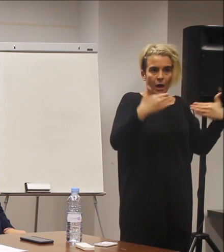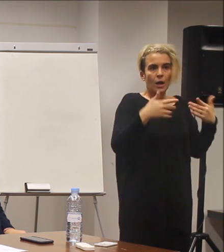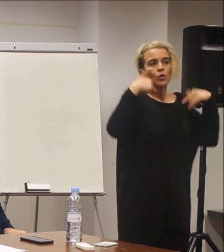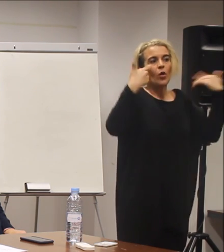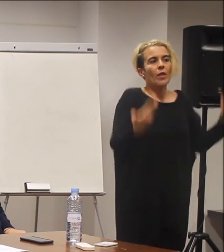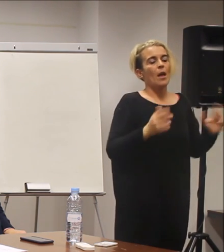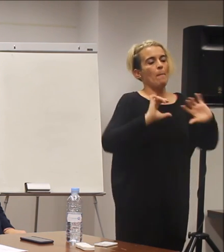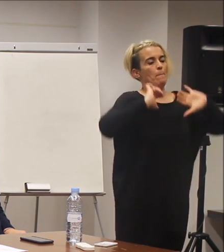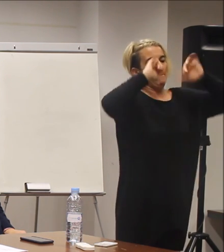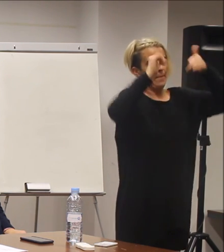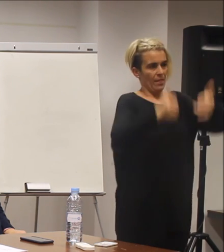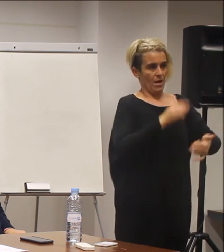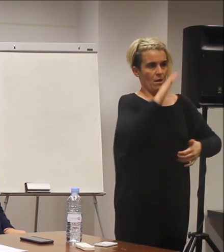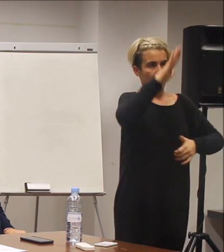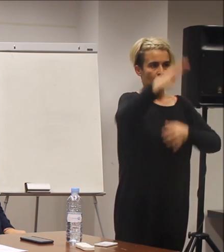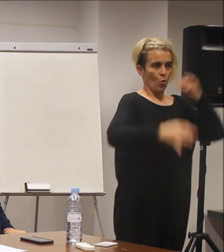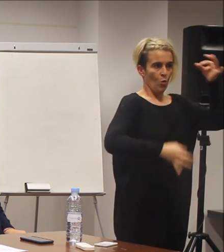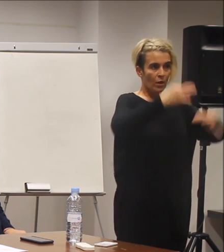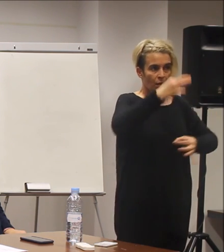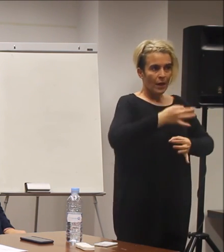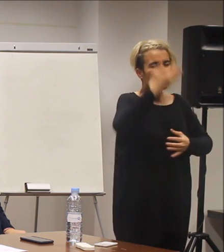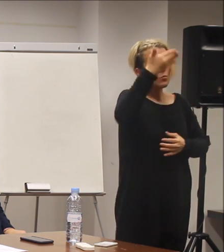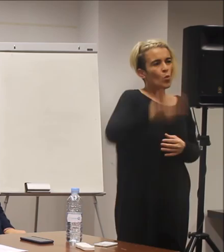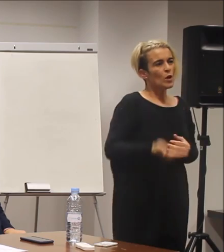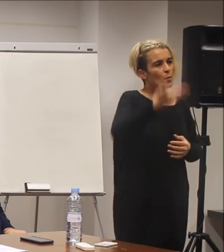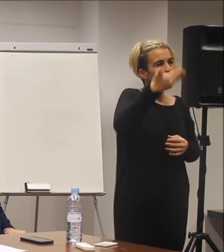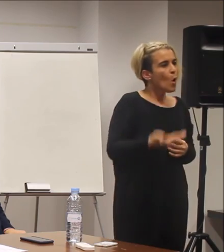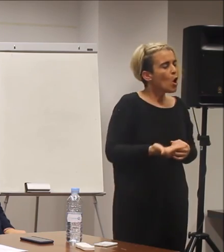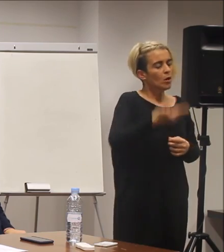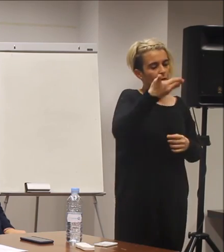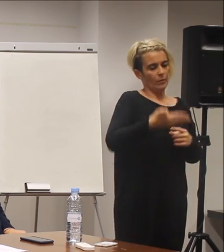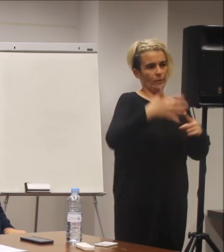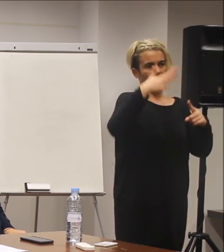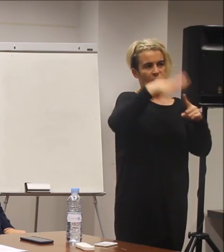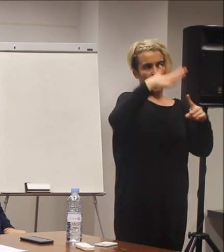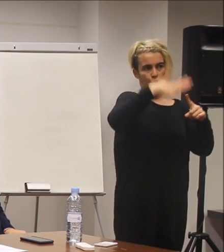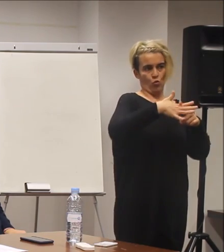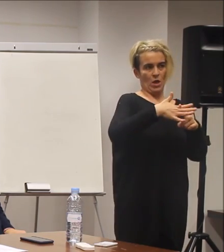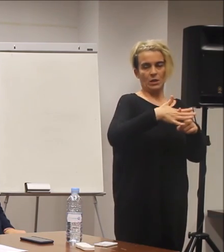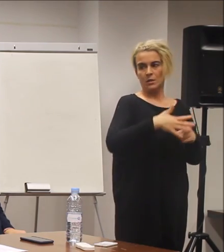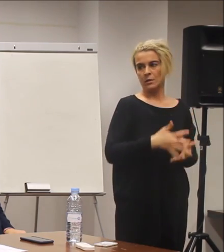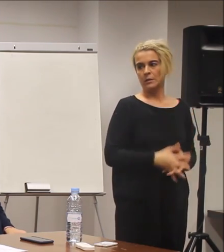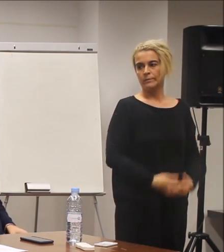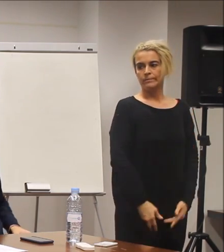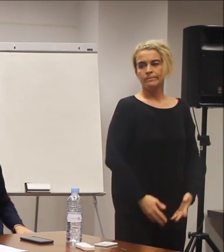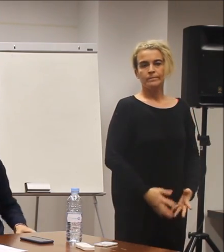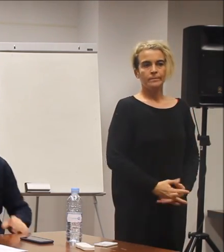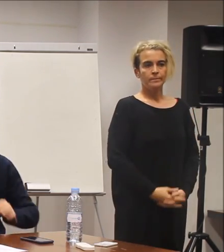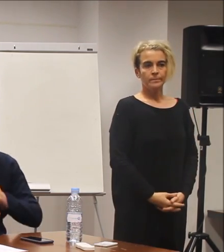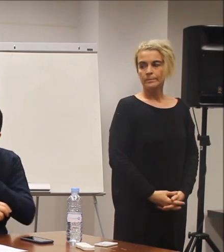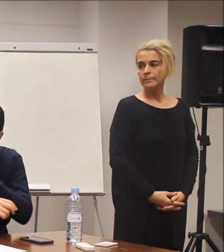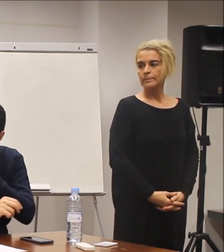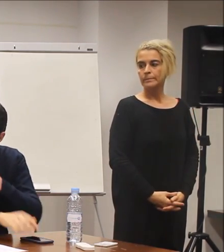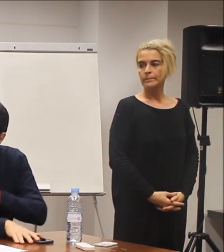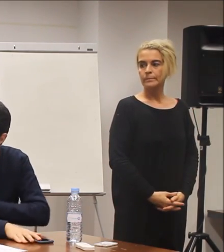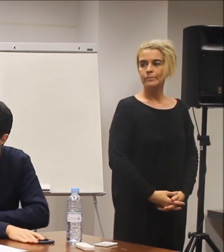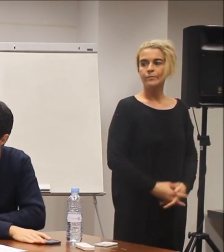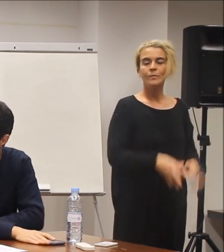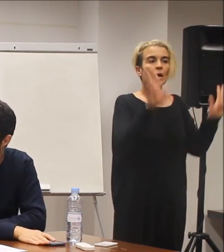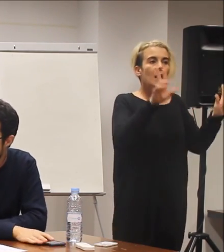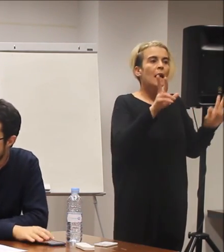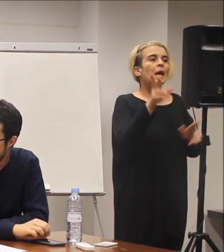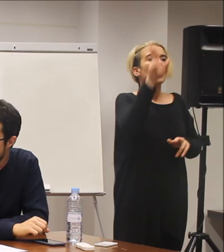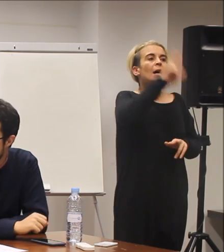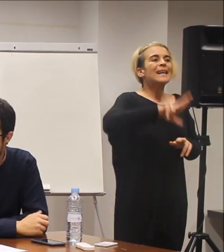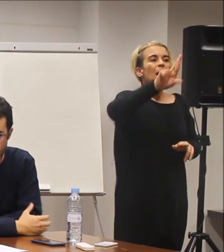al procedimiento judicial. ¿Vale? Importantísimo tener las facturas. Y yo creo que en principio, repito los